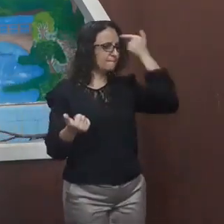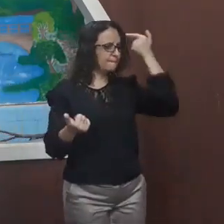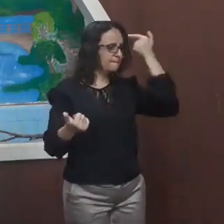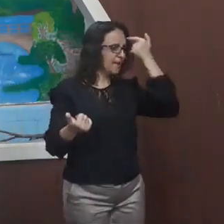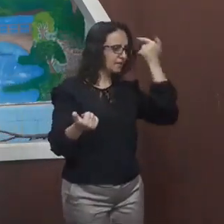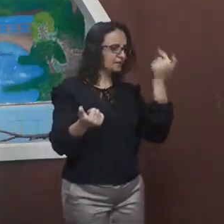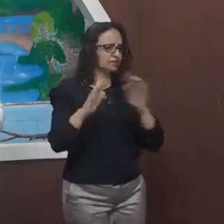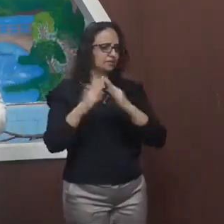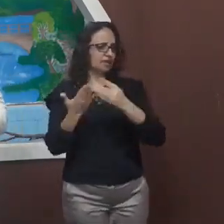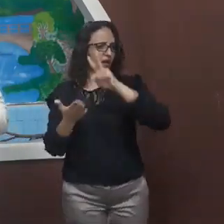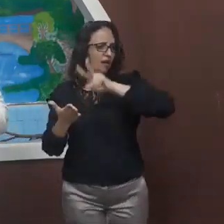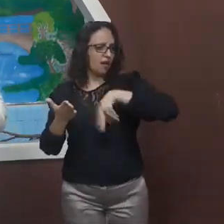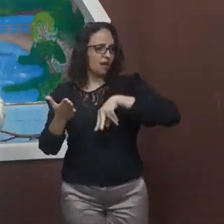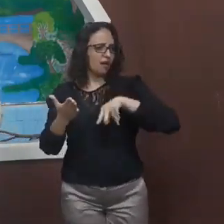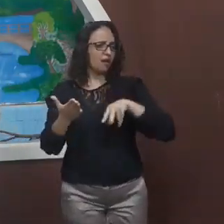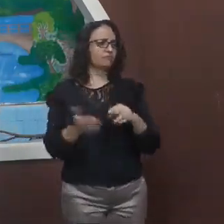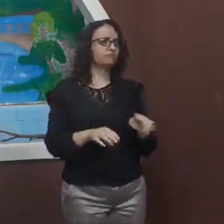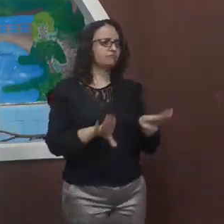as igrejas